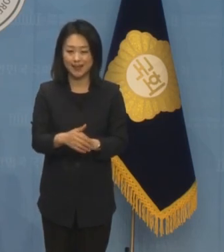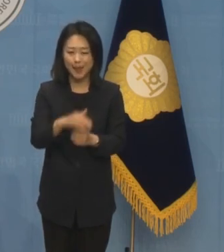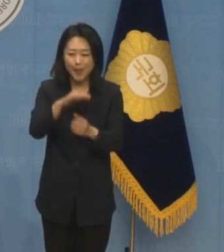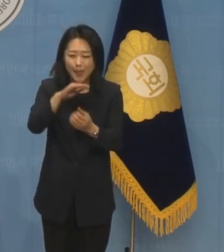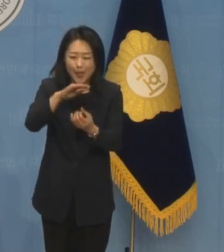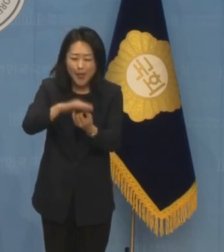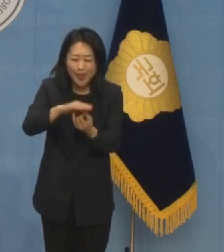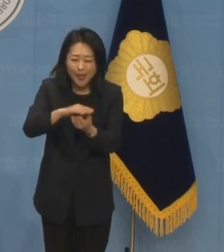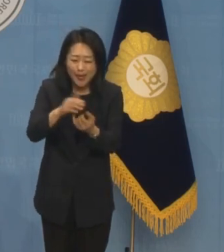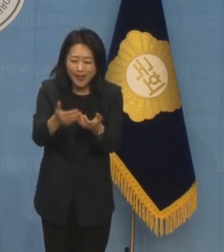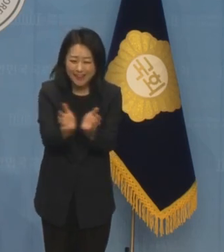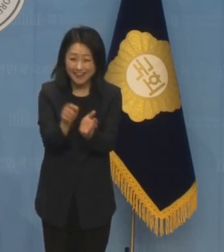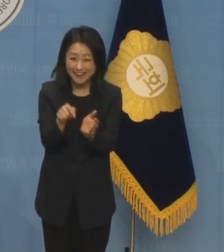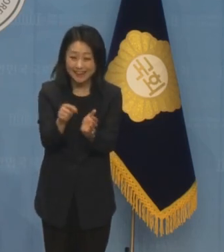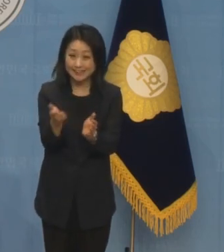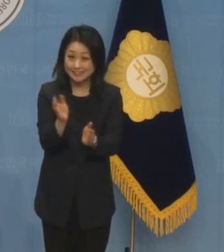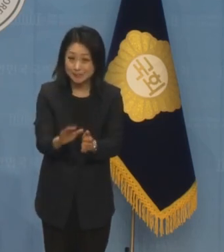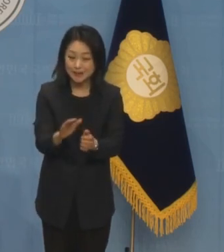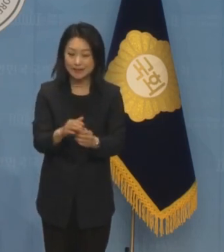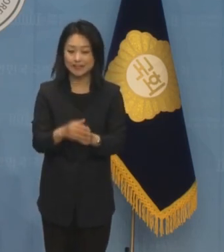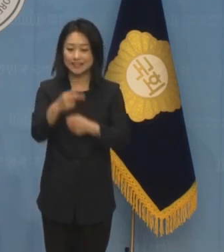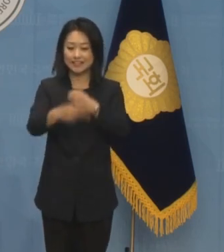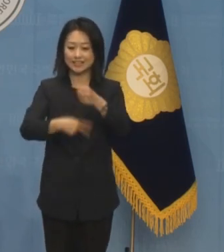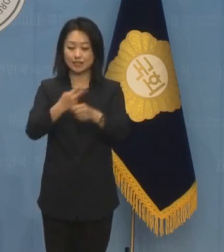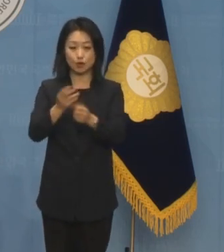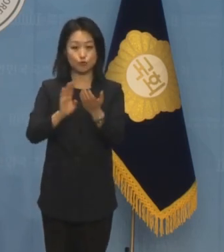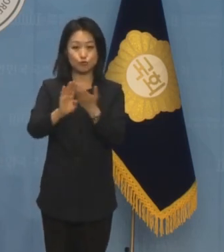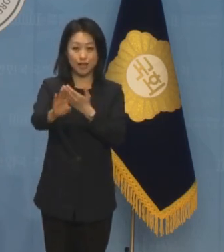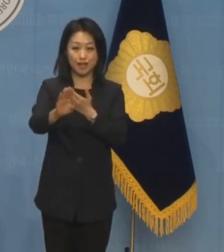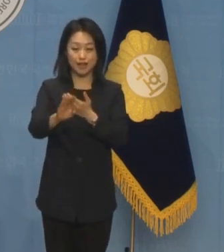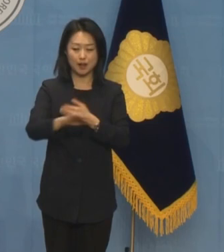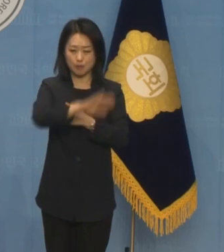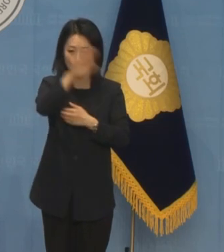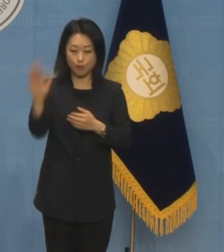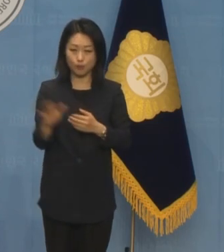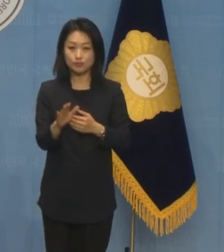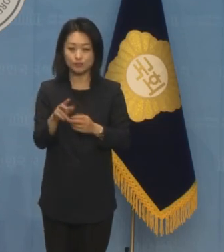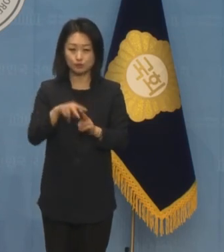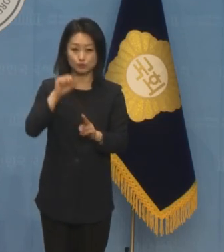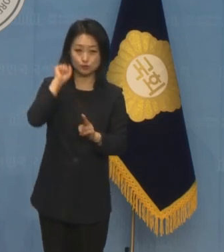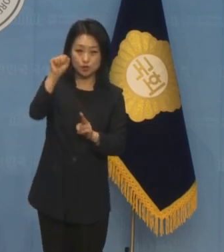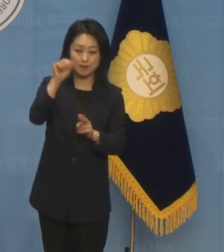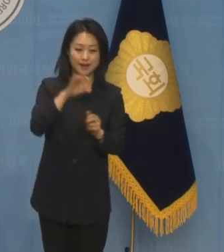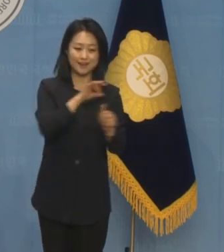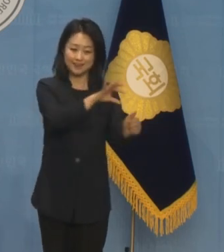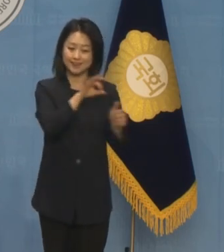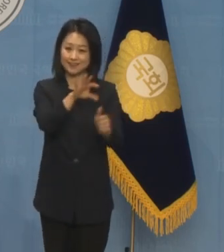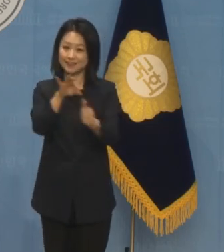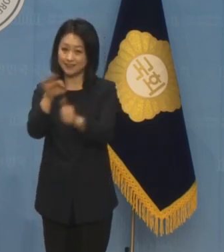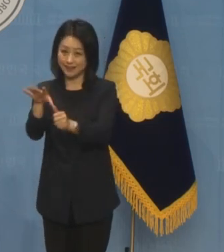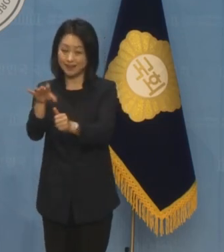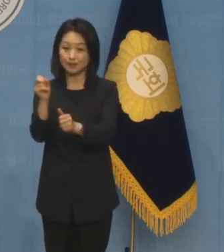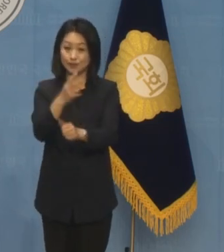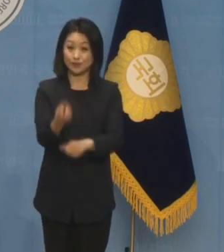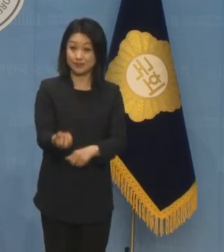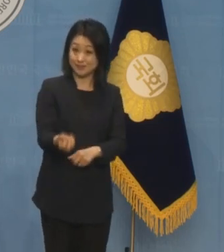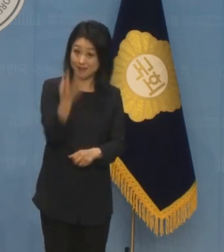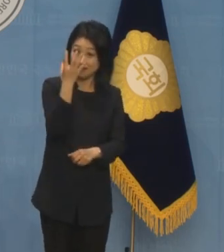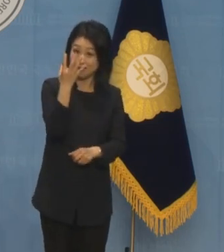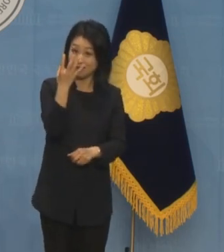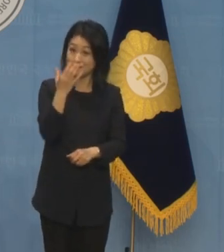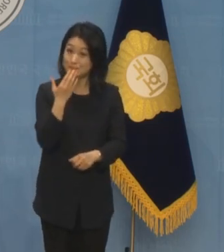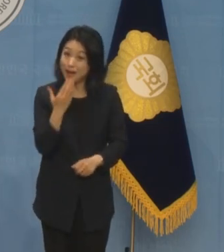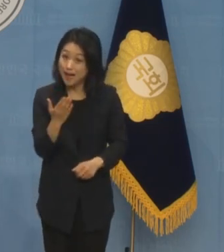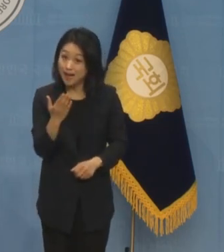정당이 2년 안에 모든 선거구에 후보를 내겠다는 것, 그리고 그 선거에서 성과를 내겠다는 것, 기적 같은